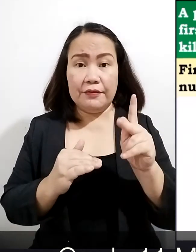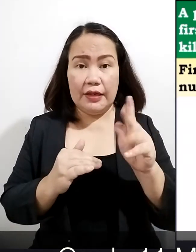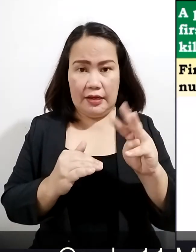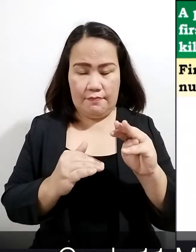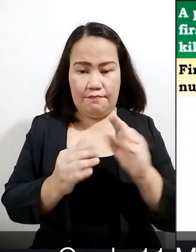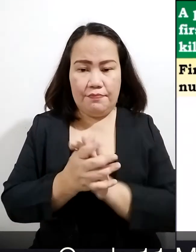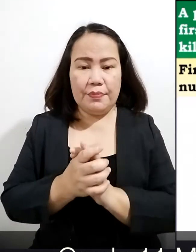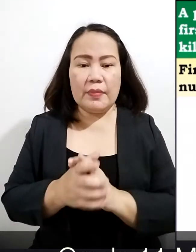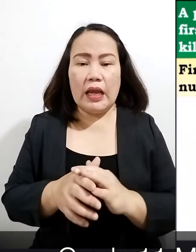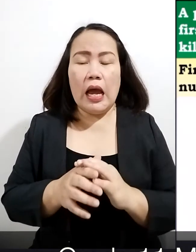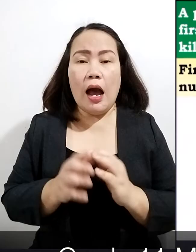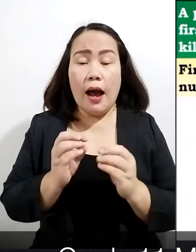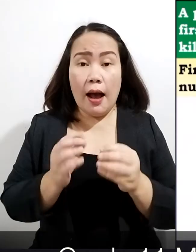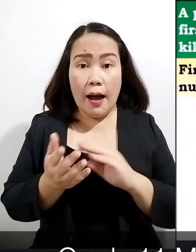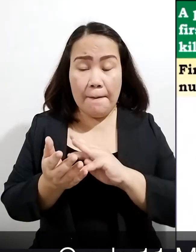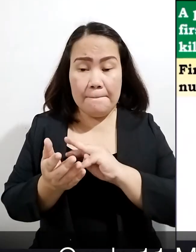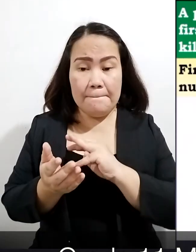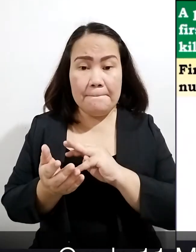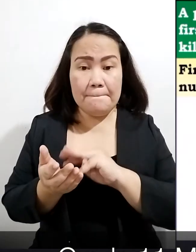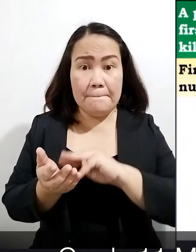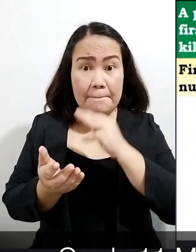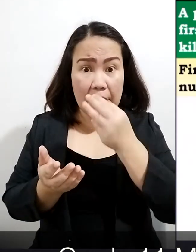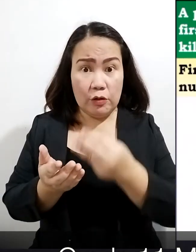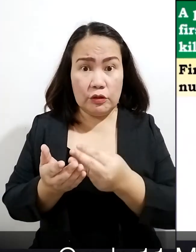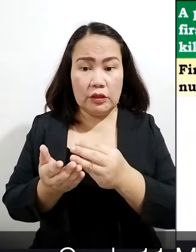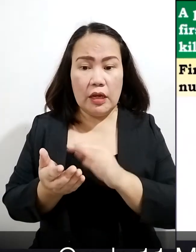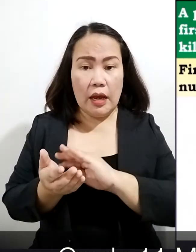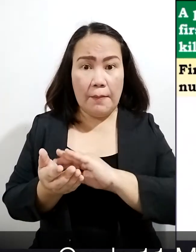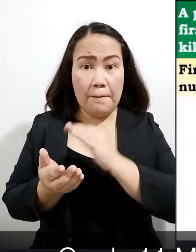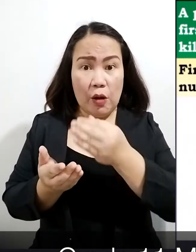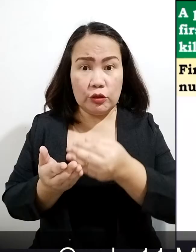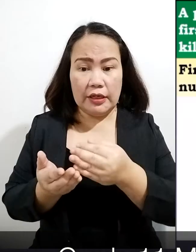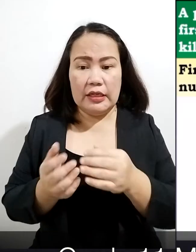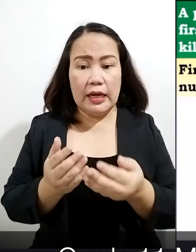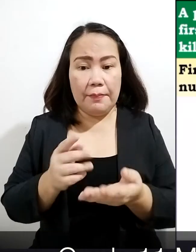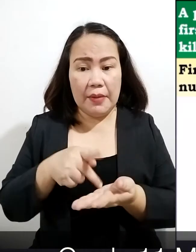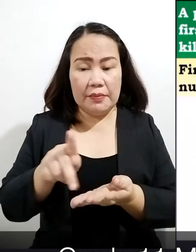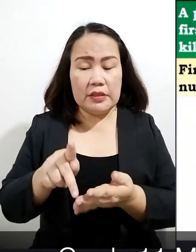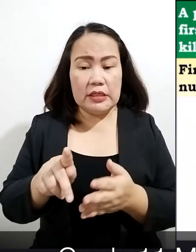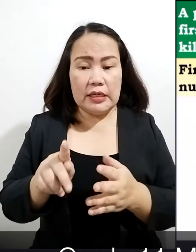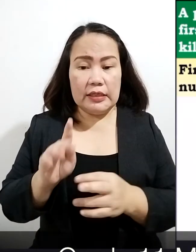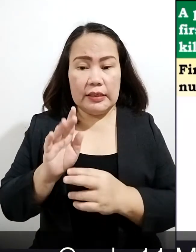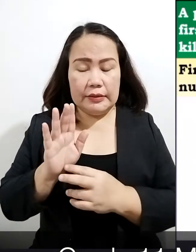Ang amount na kanyang babayaran ay i-represent ng expression na 30